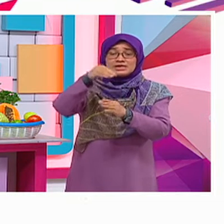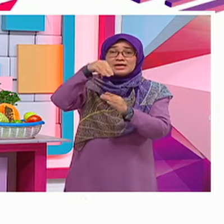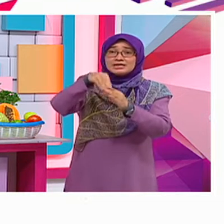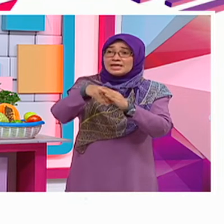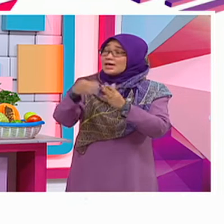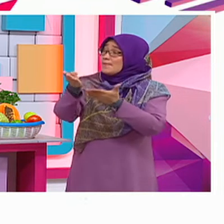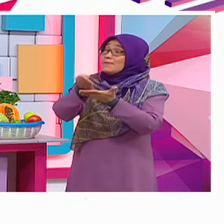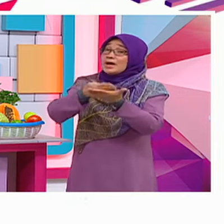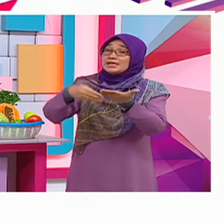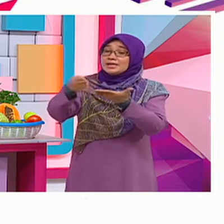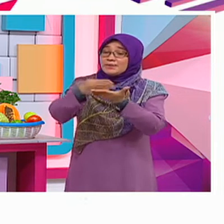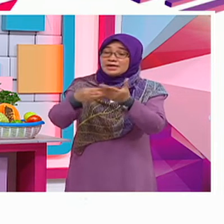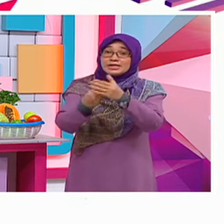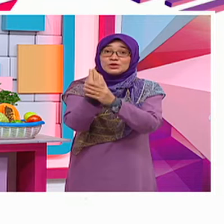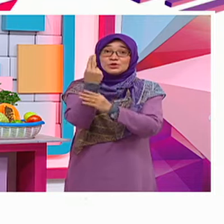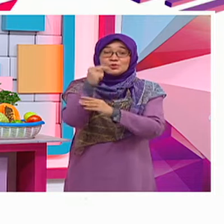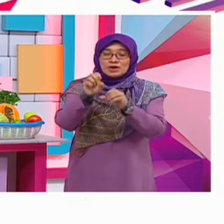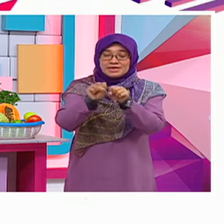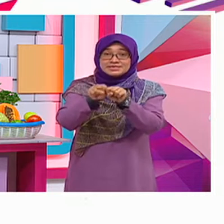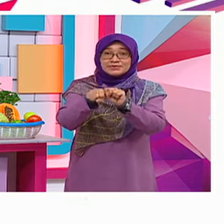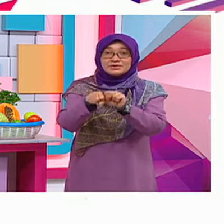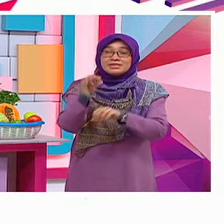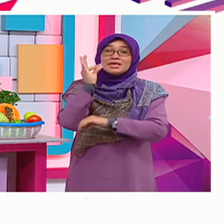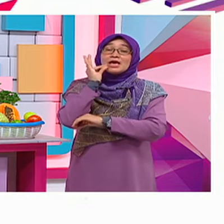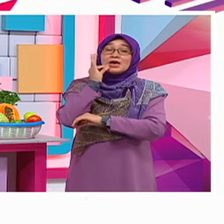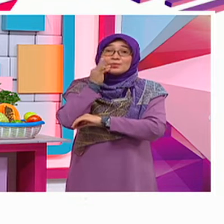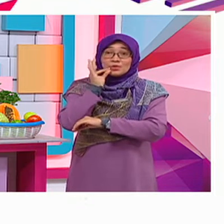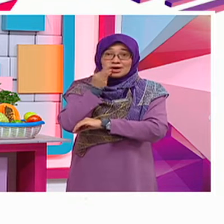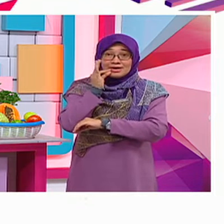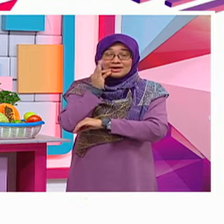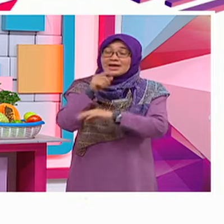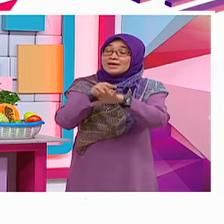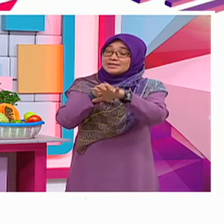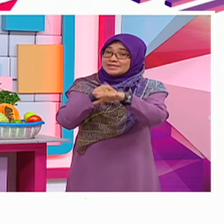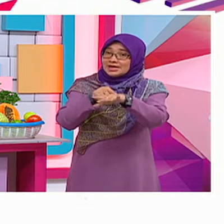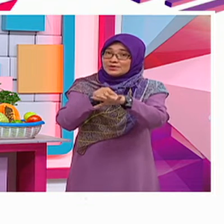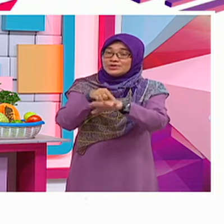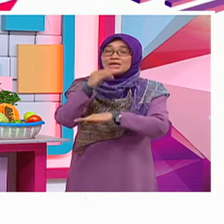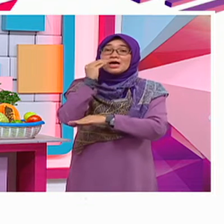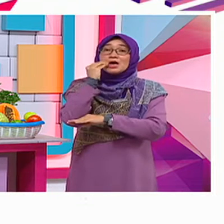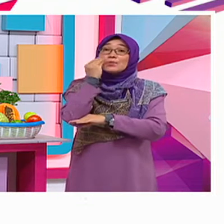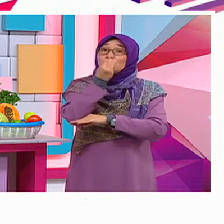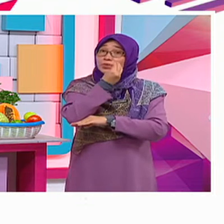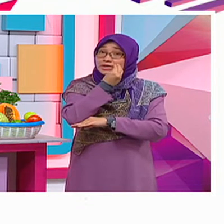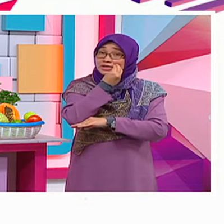dalam bahagian-bahagian tumbuhan seperti buah daun bunga